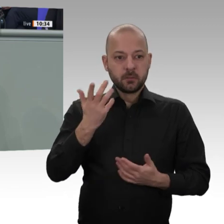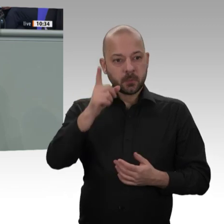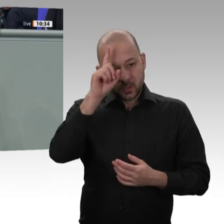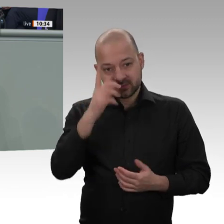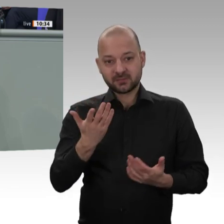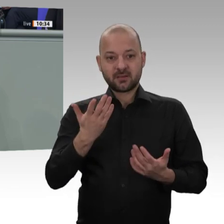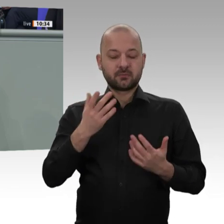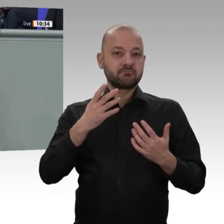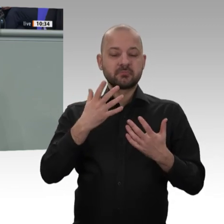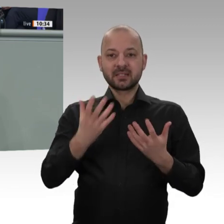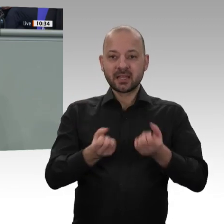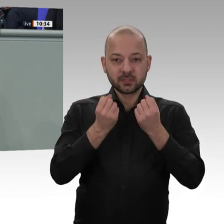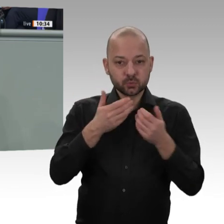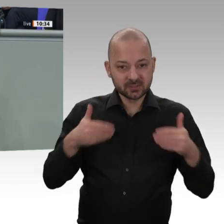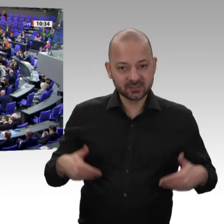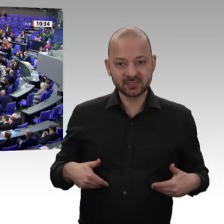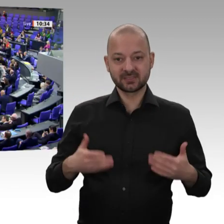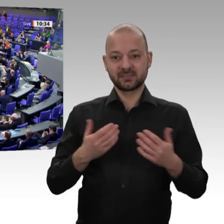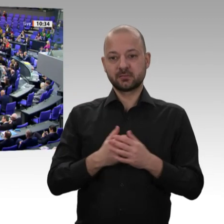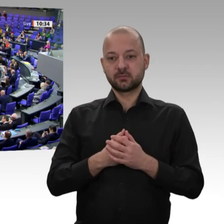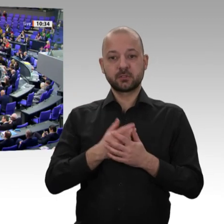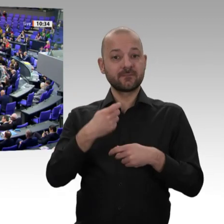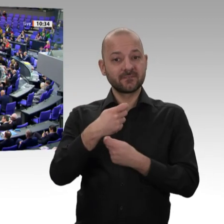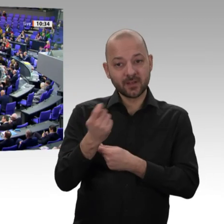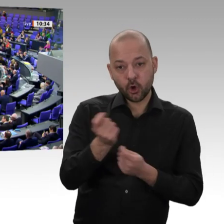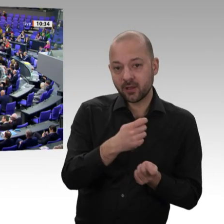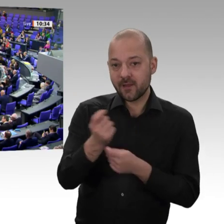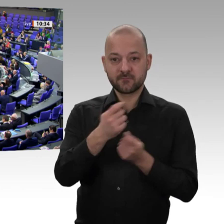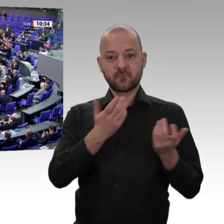allen sage ich von Herzen Danke.